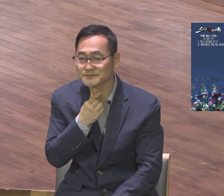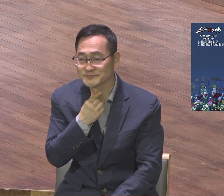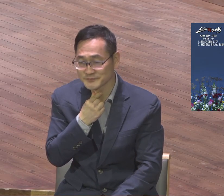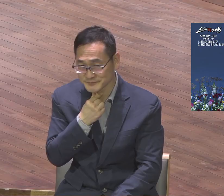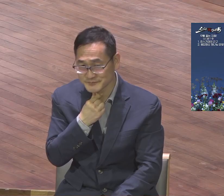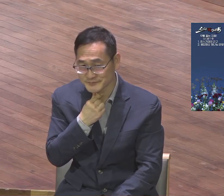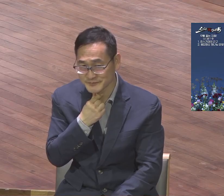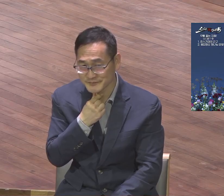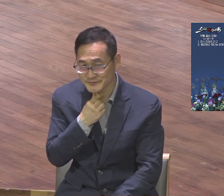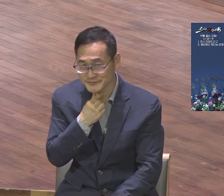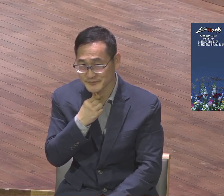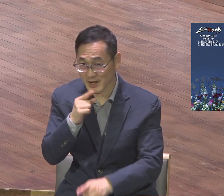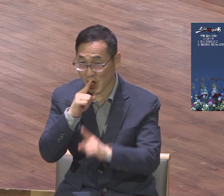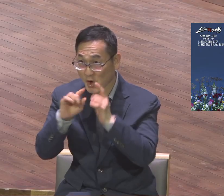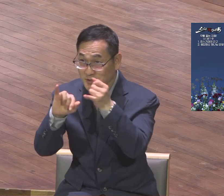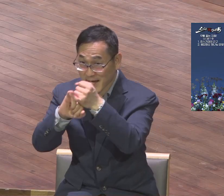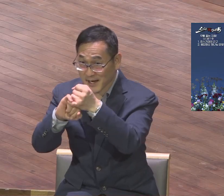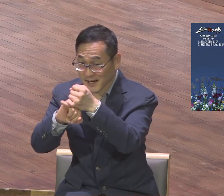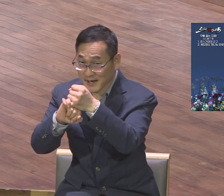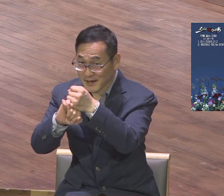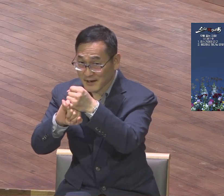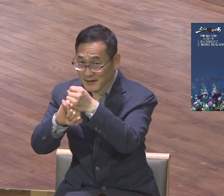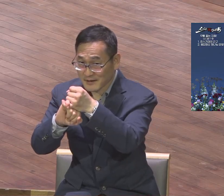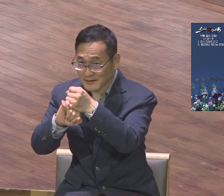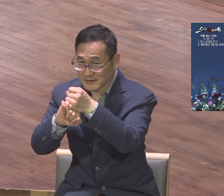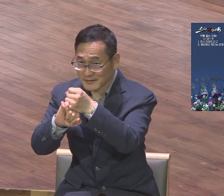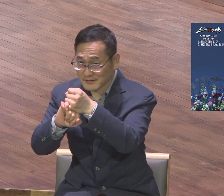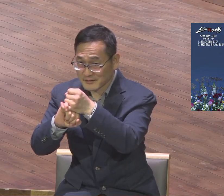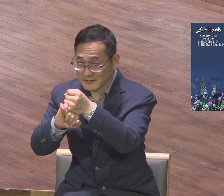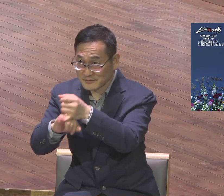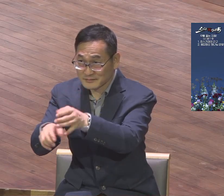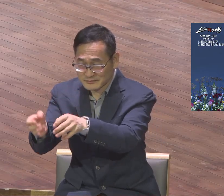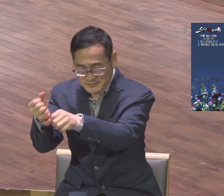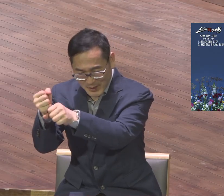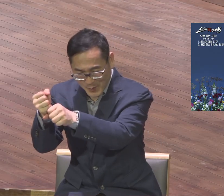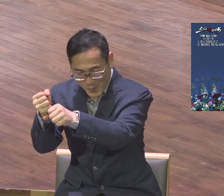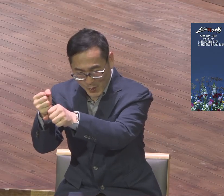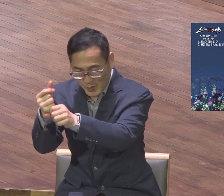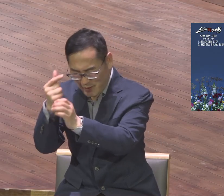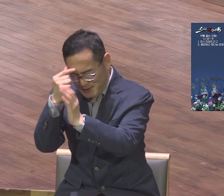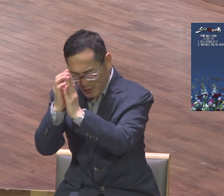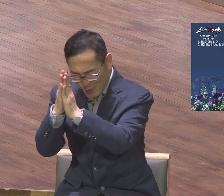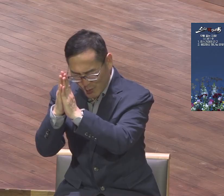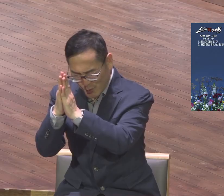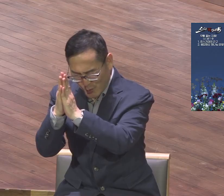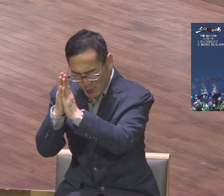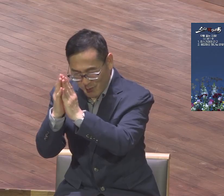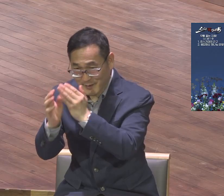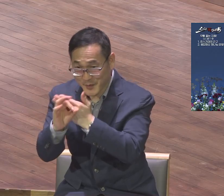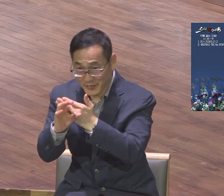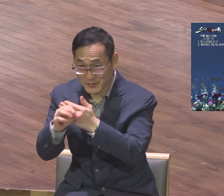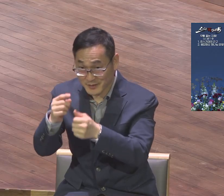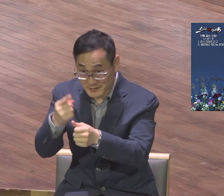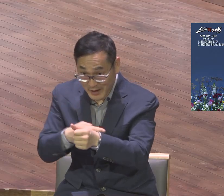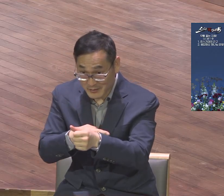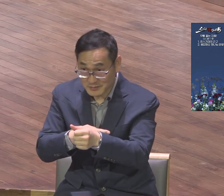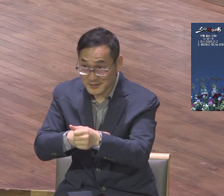언약 잡고 간구하는 기도는 감사와 이 찬양으로 마무리가 되게 돼 있어.